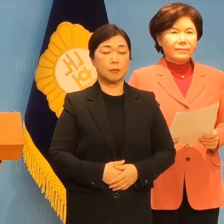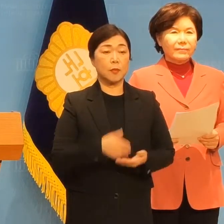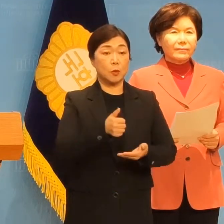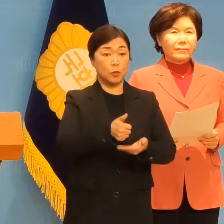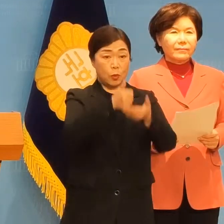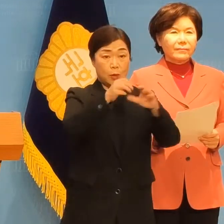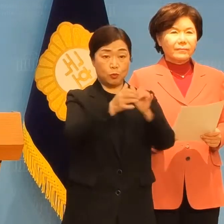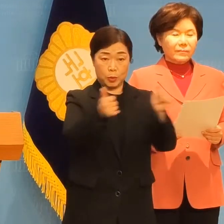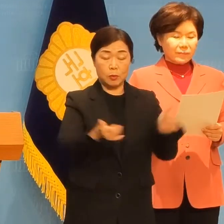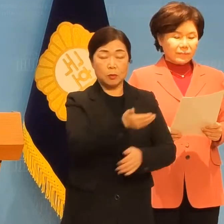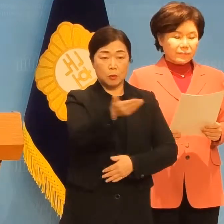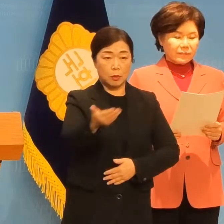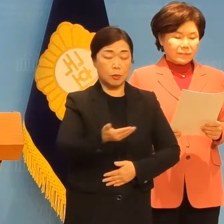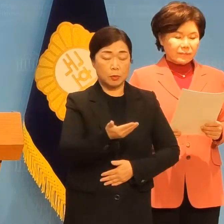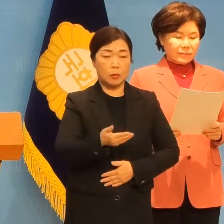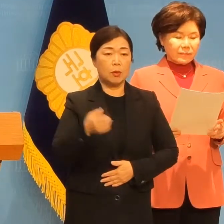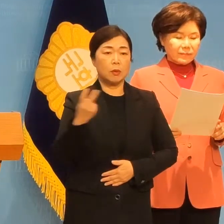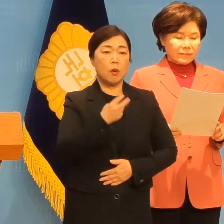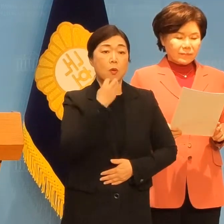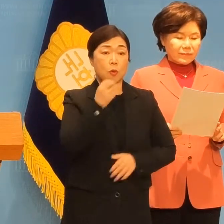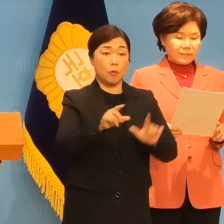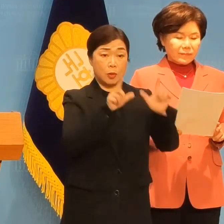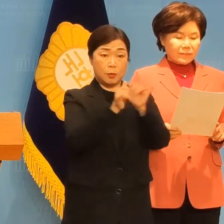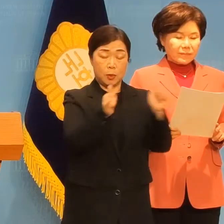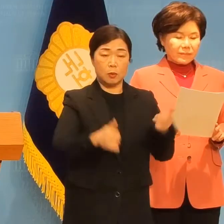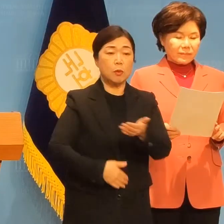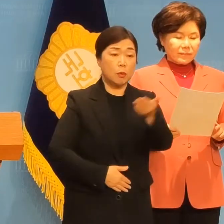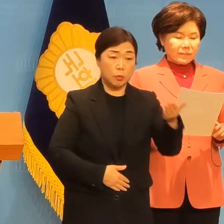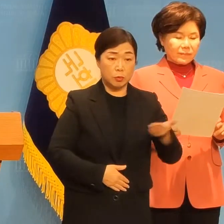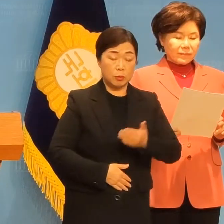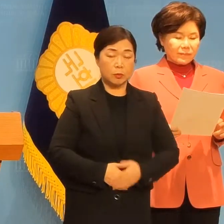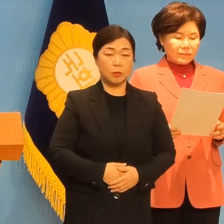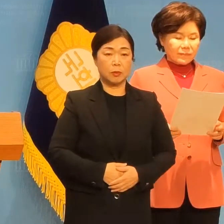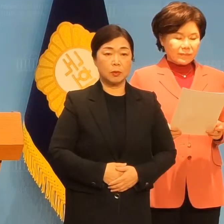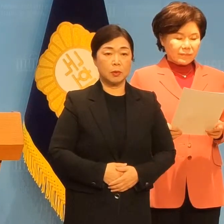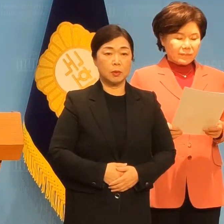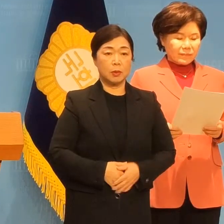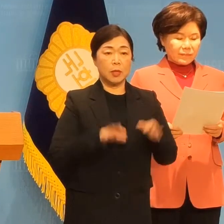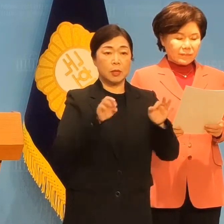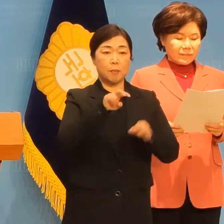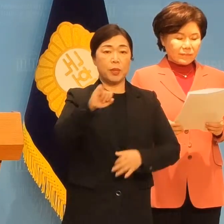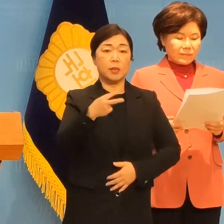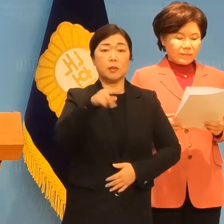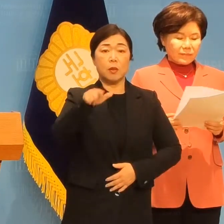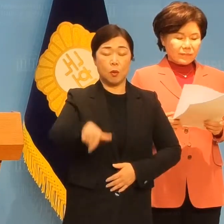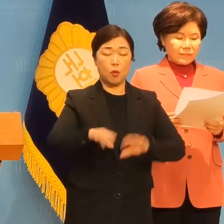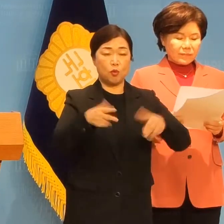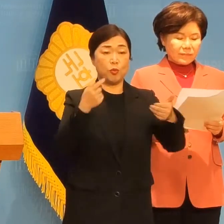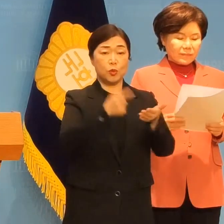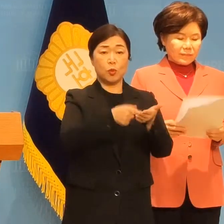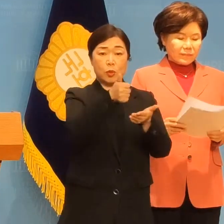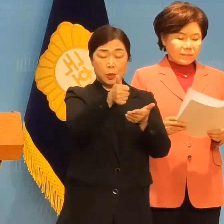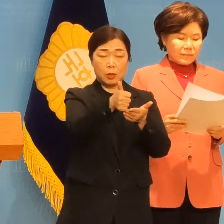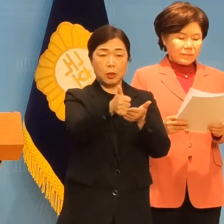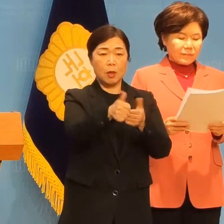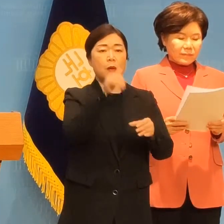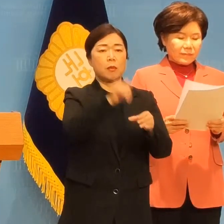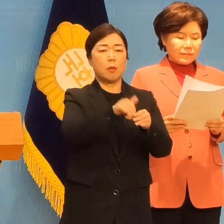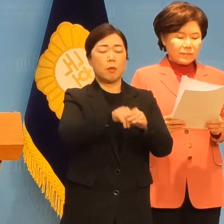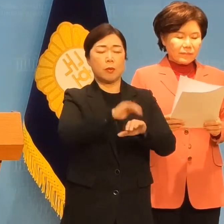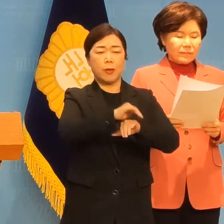존경하는 국민 여러분, 그리고 서울 시민 여러분, 저희는 김민석 국무총리의 노골적인 관건 선거 개입을